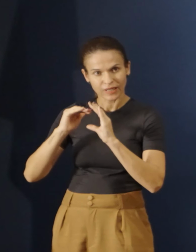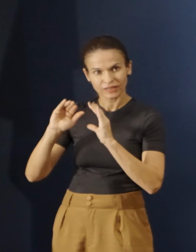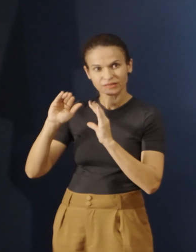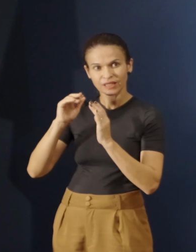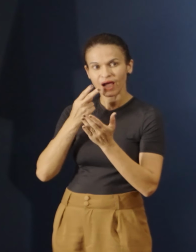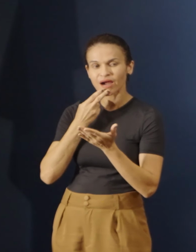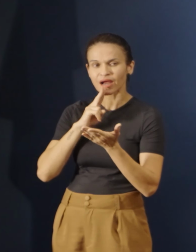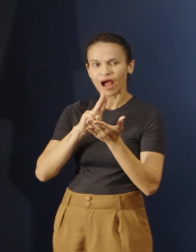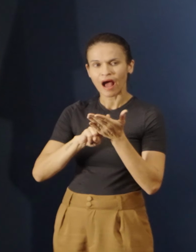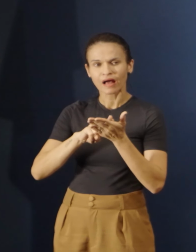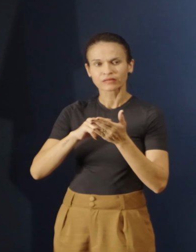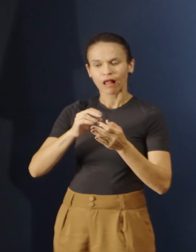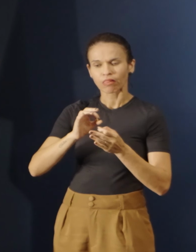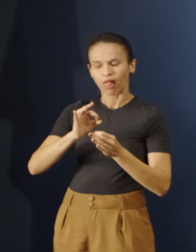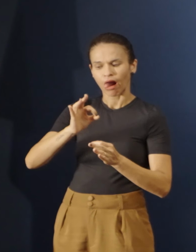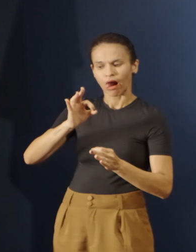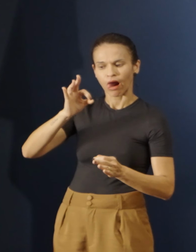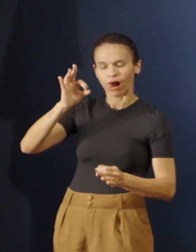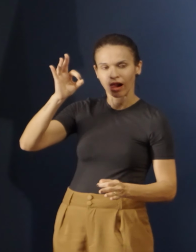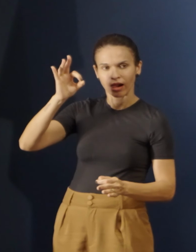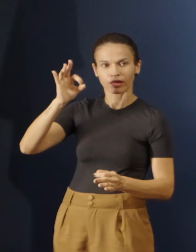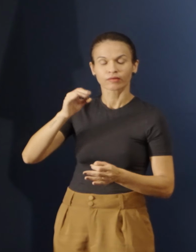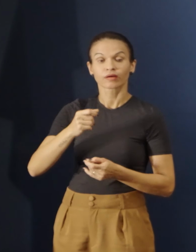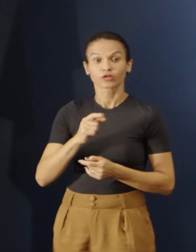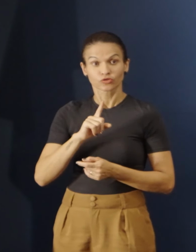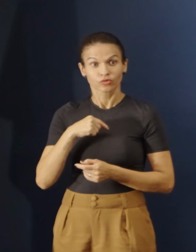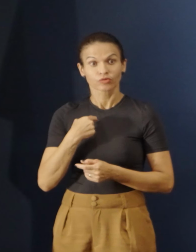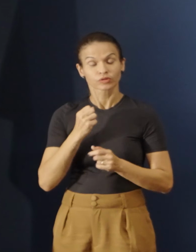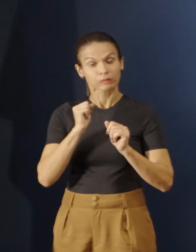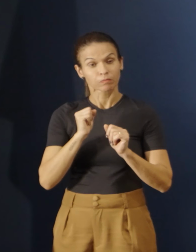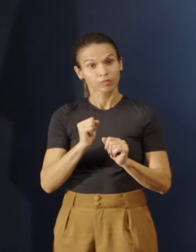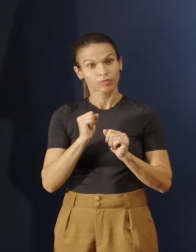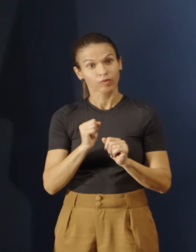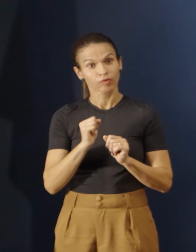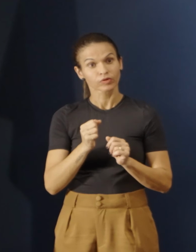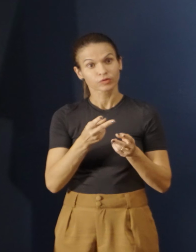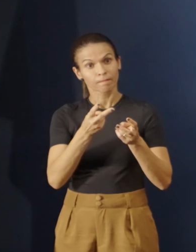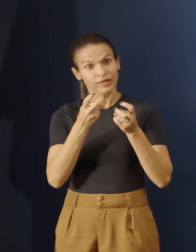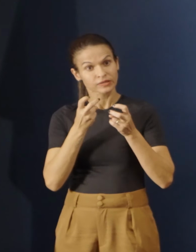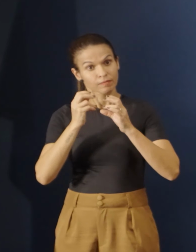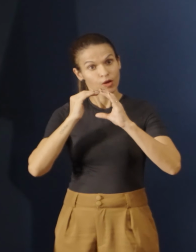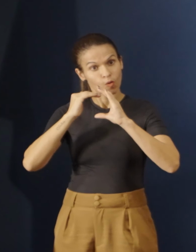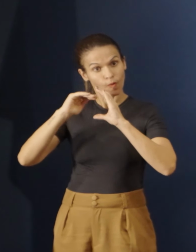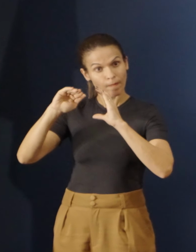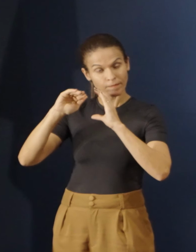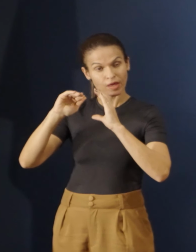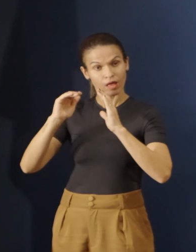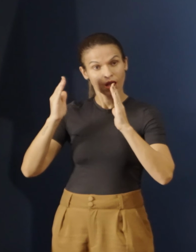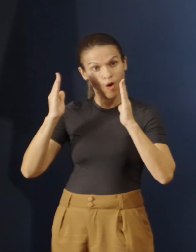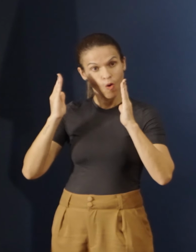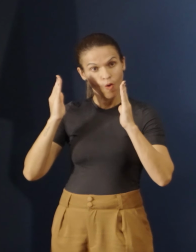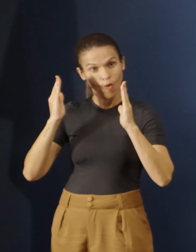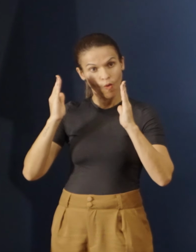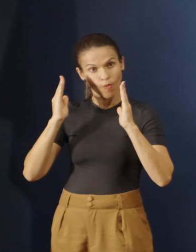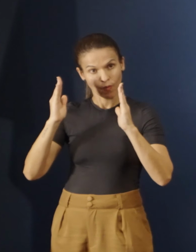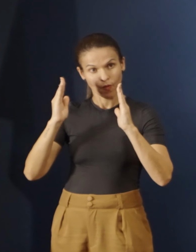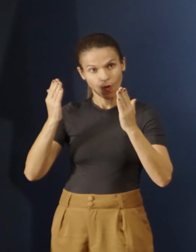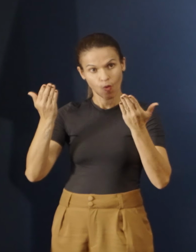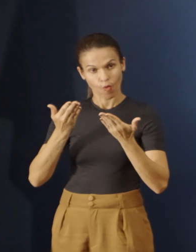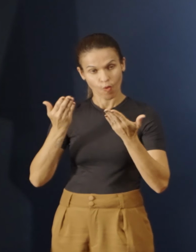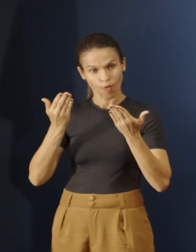cartas imensas, enfim. A gente pode considerar o e-mail contemporaneamente como uma